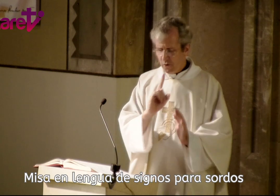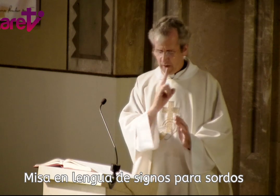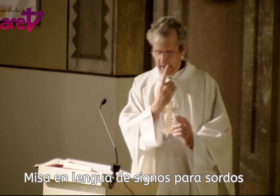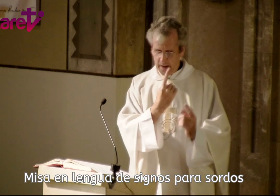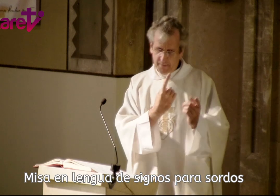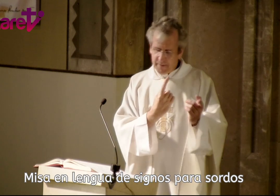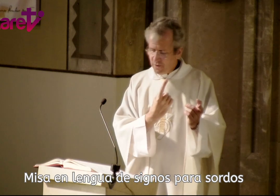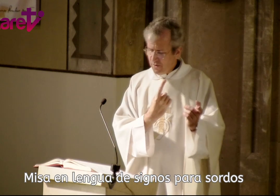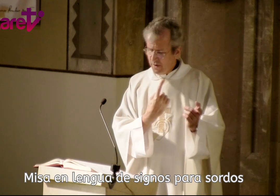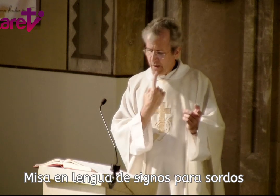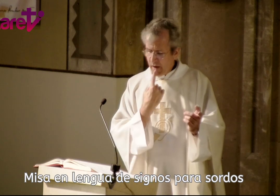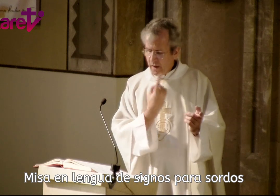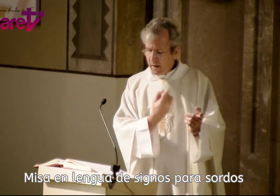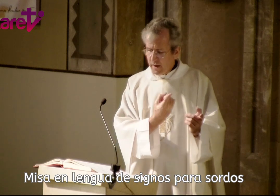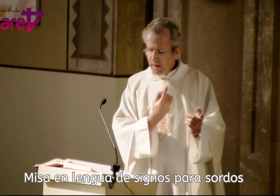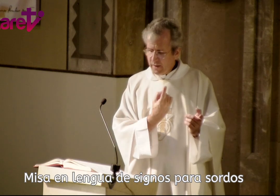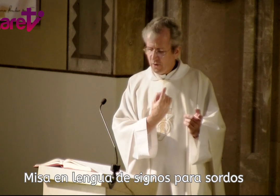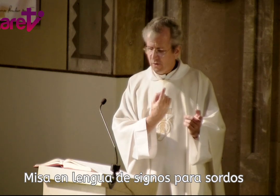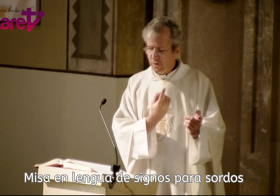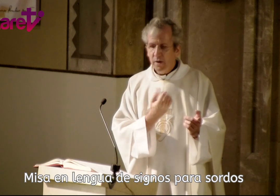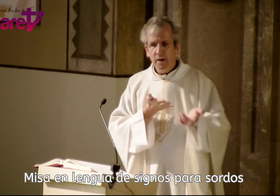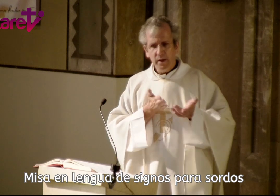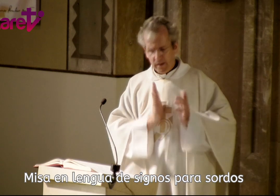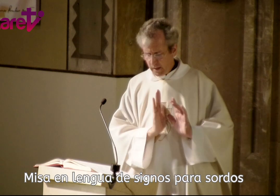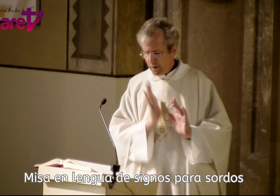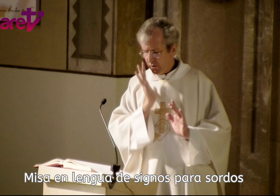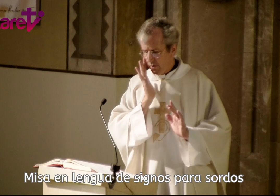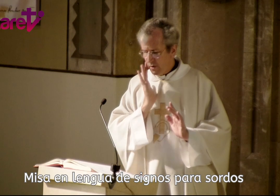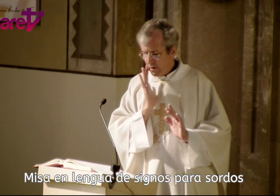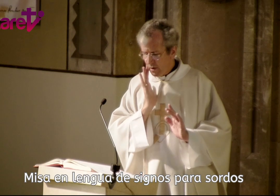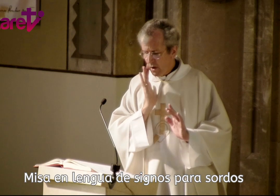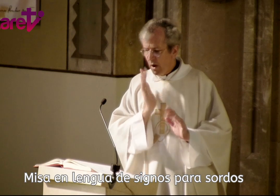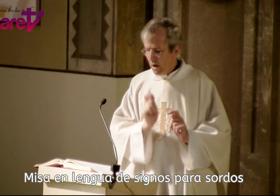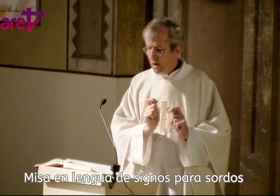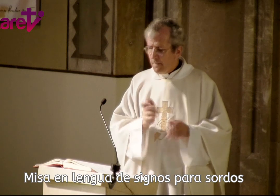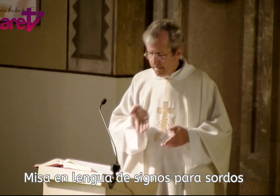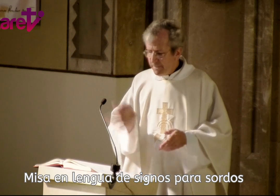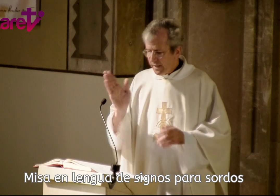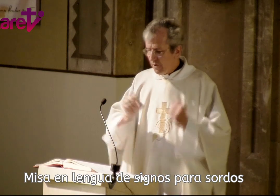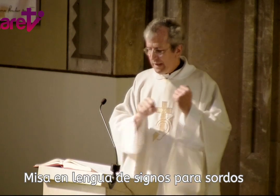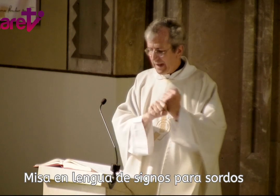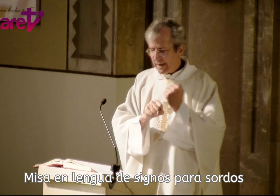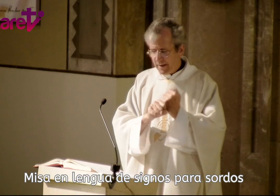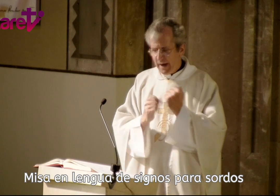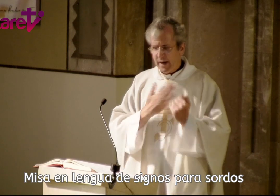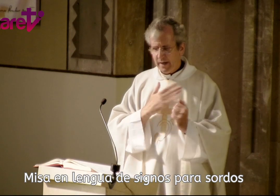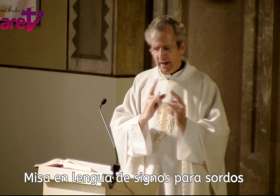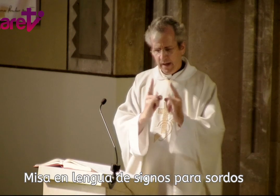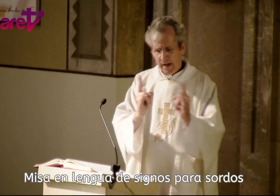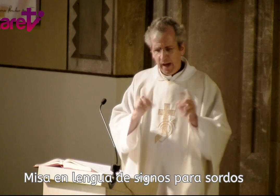al primero y le dijo: hijo, vete hoy a trabajar